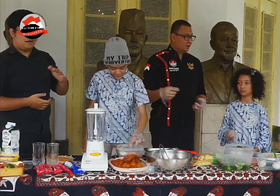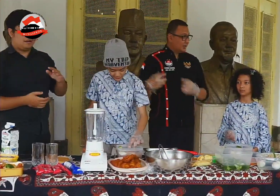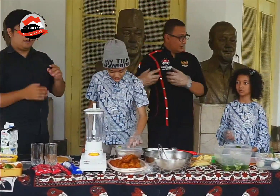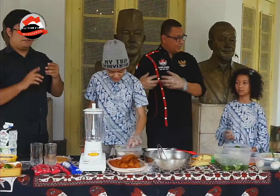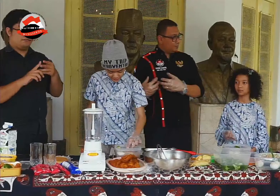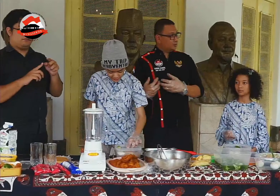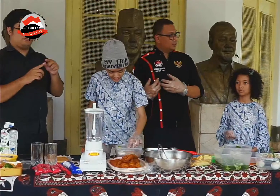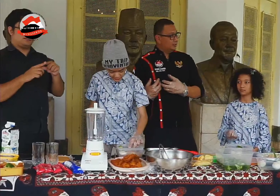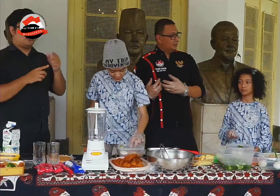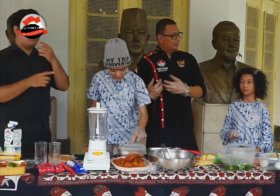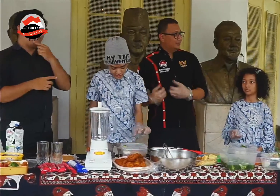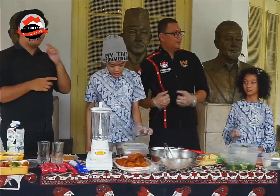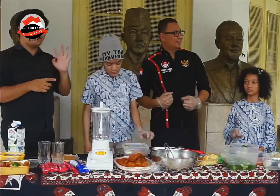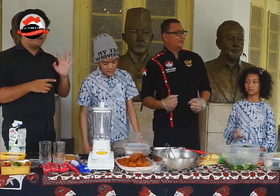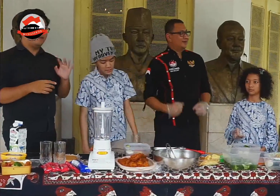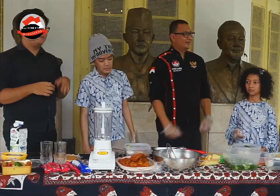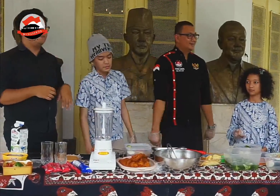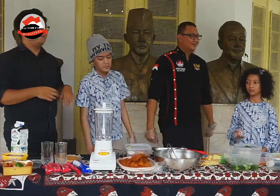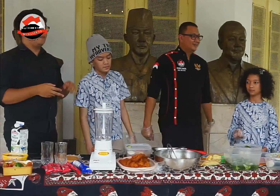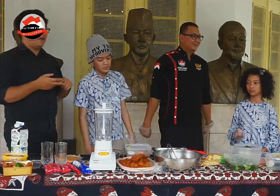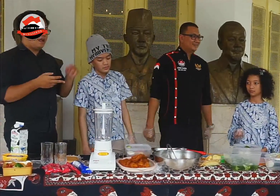warna. Kalau laki-laki emosi.